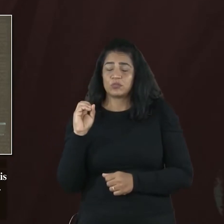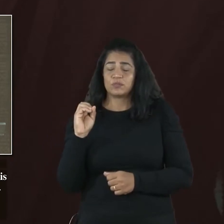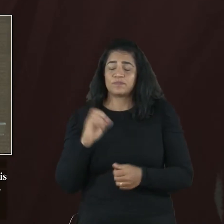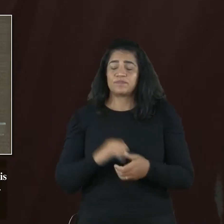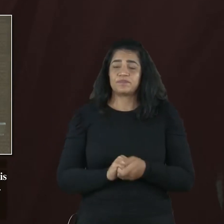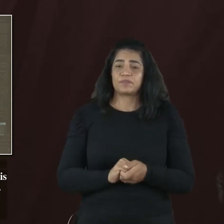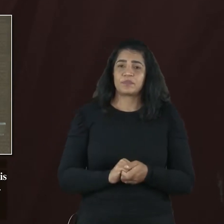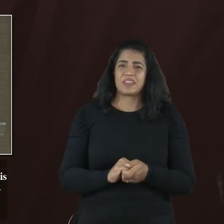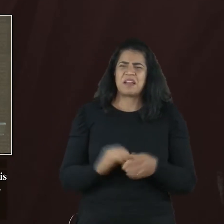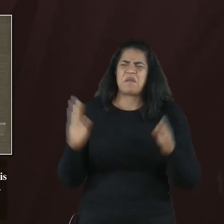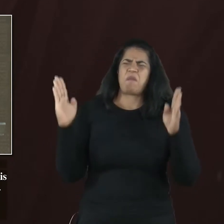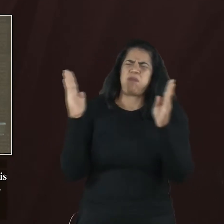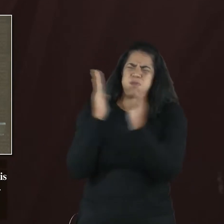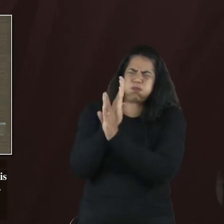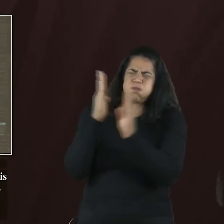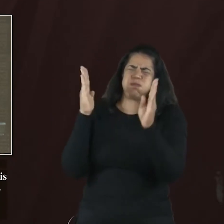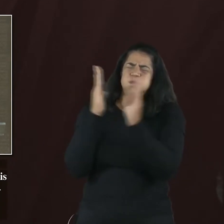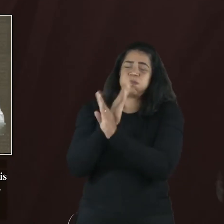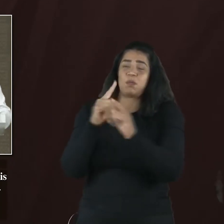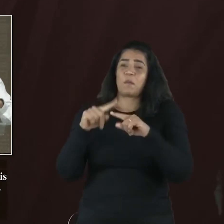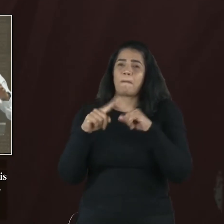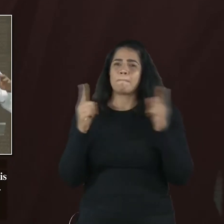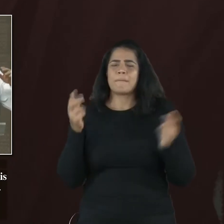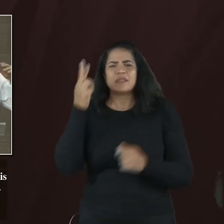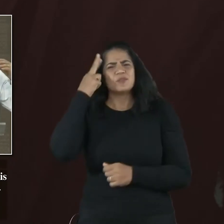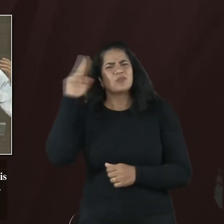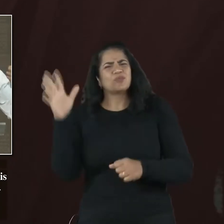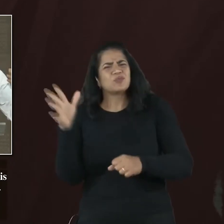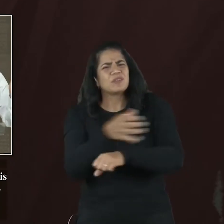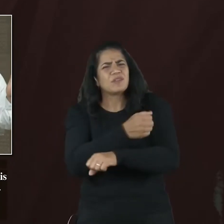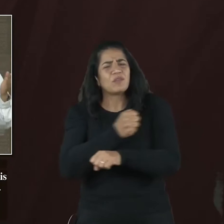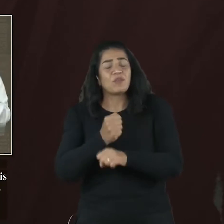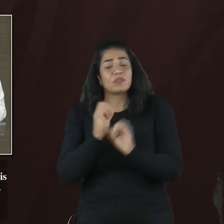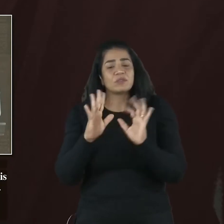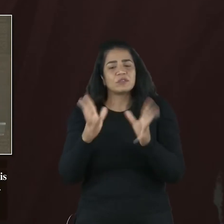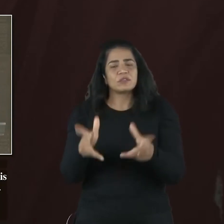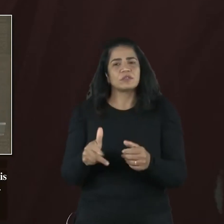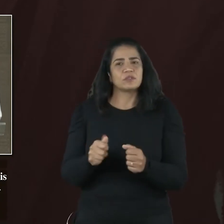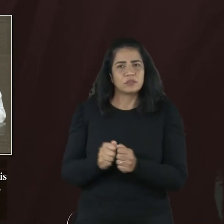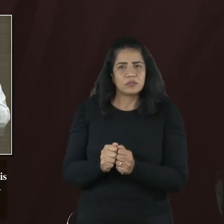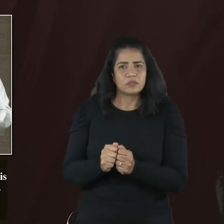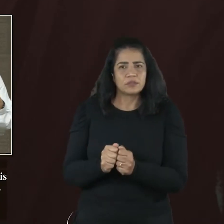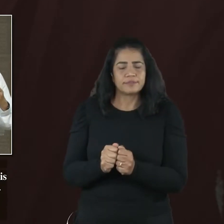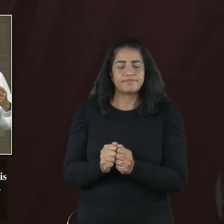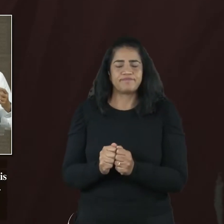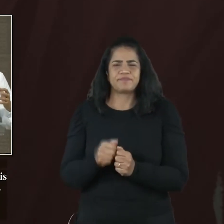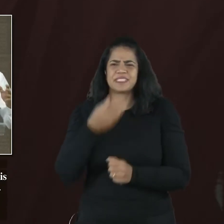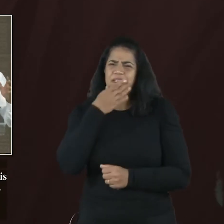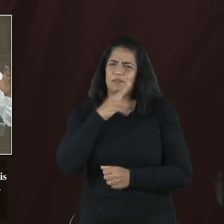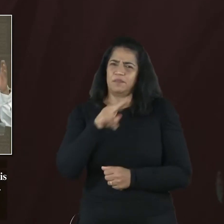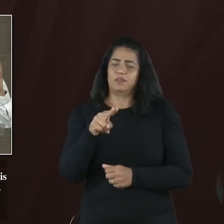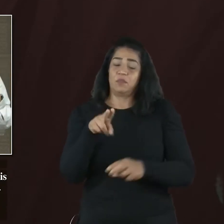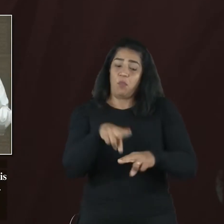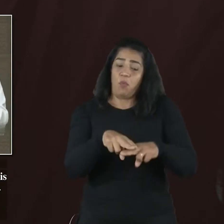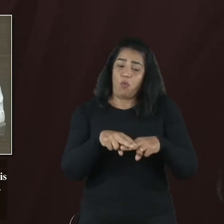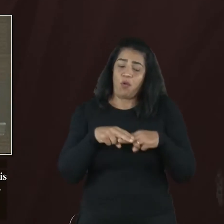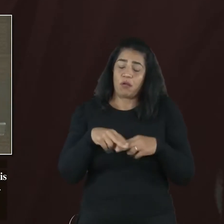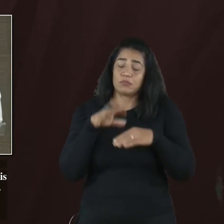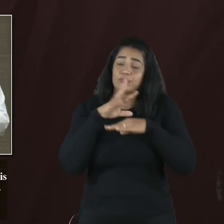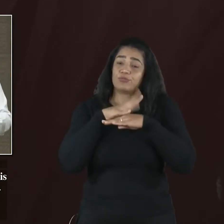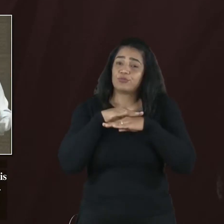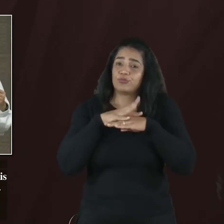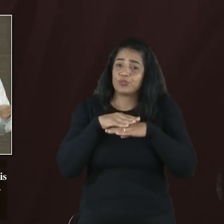me livrou o Senhor. Irmãos, por causa de uma doença, ele entrou na Galácia, pregou o Evangelho e foi